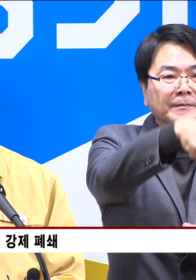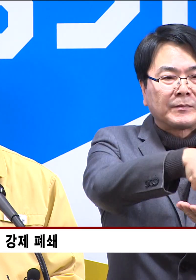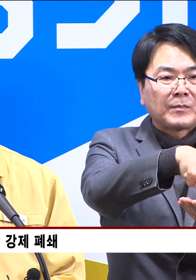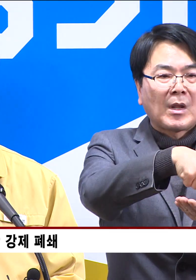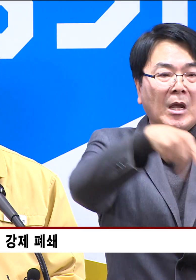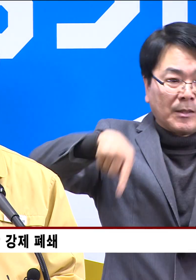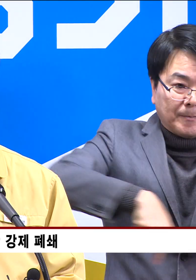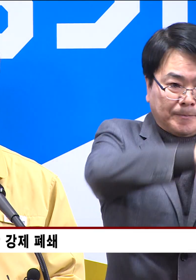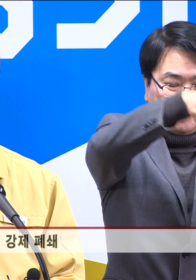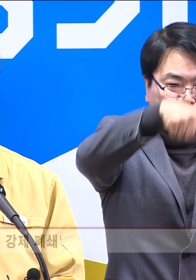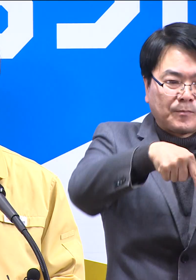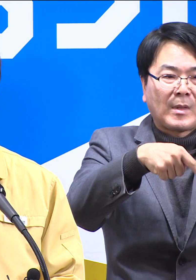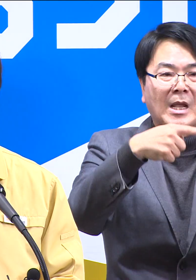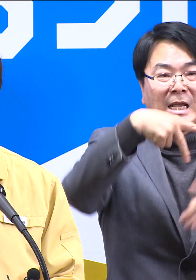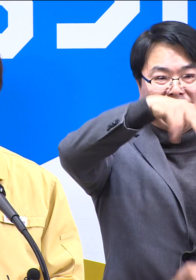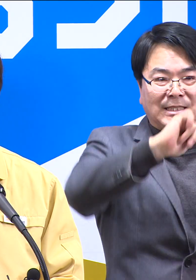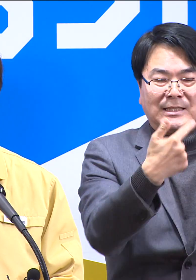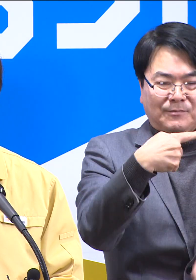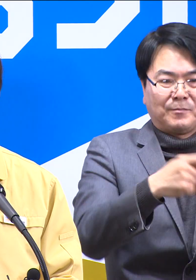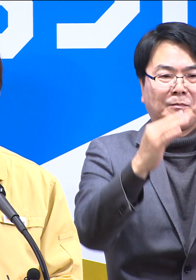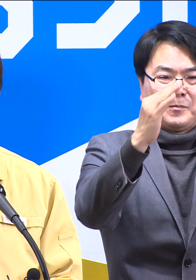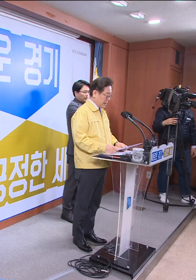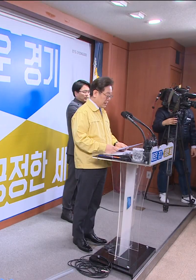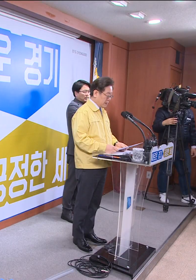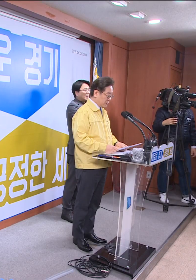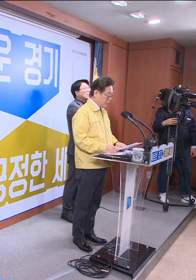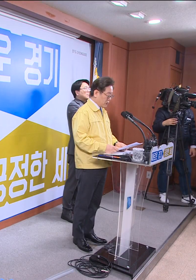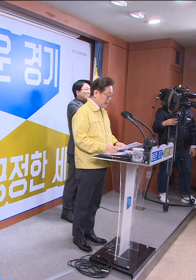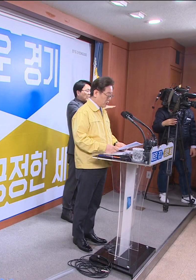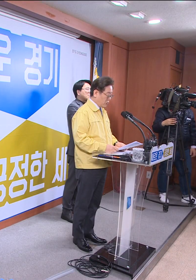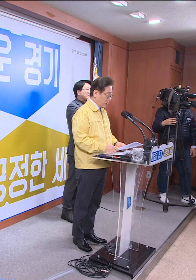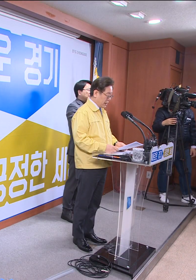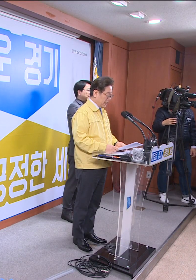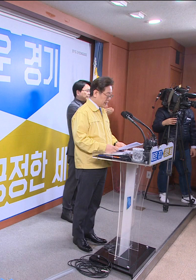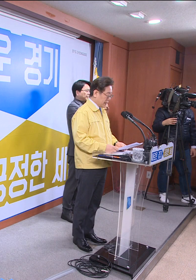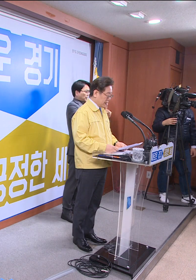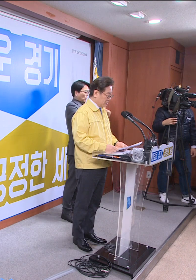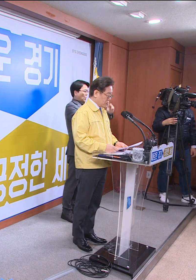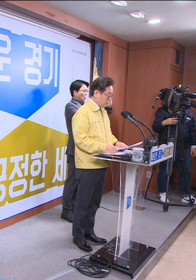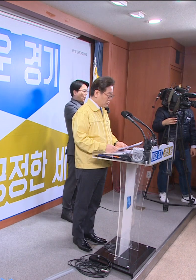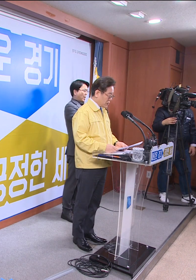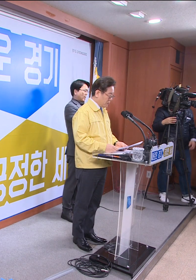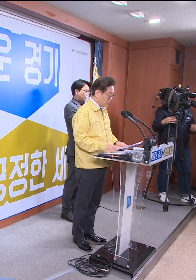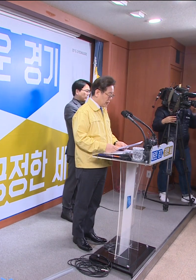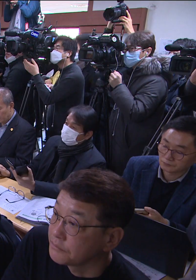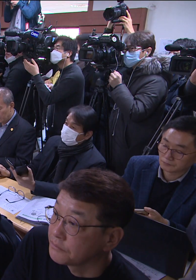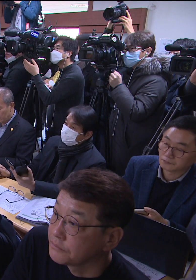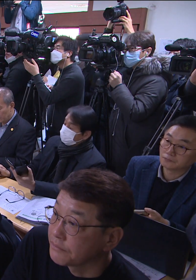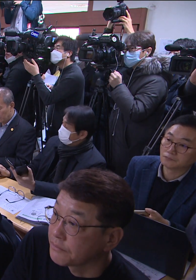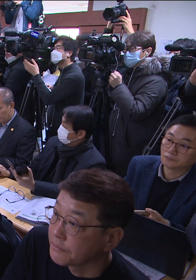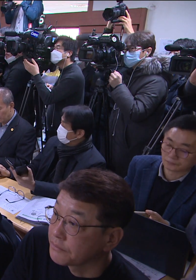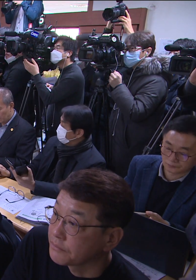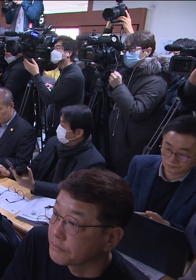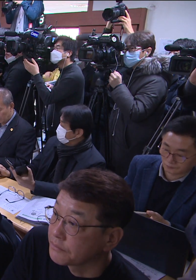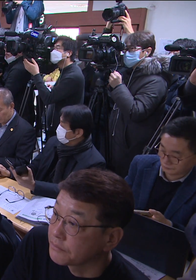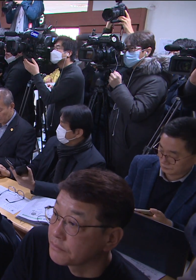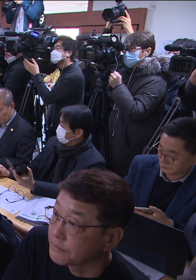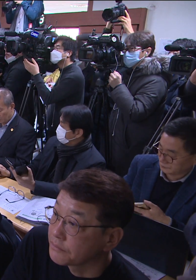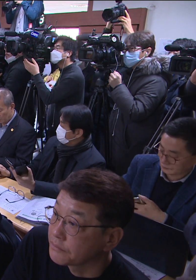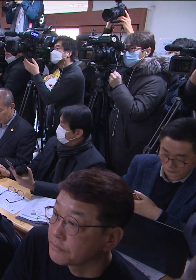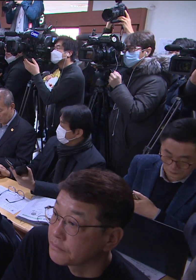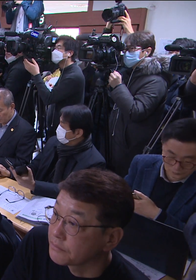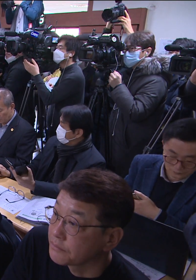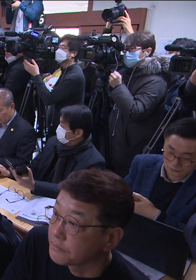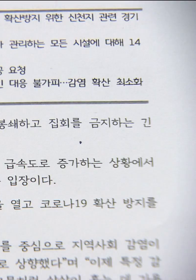자체 조사를 토대로 353곳의 신천지 시설을 폐쇄하고 신천지 측이 밝히지 않고 있는 100여